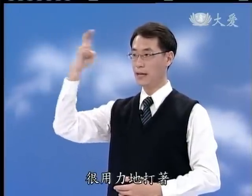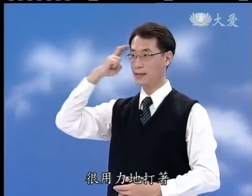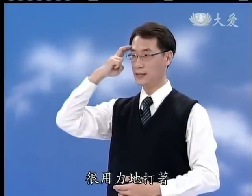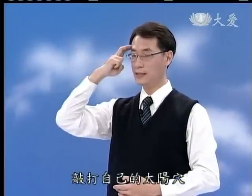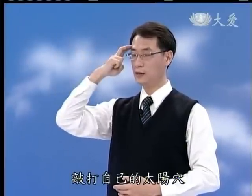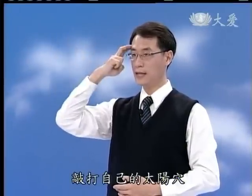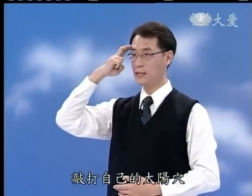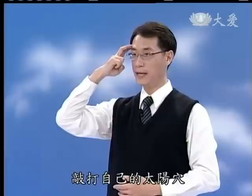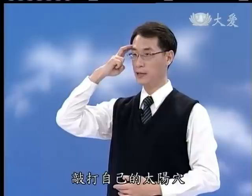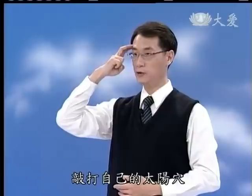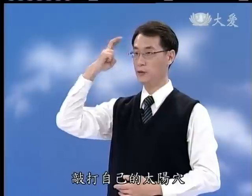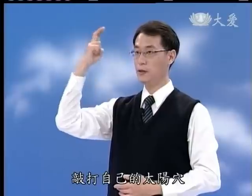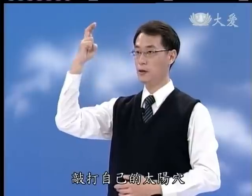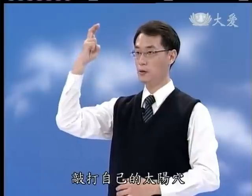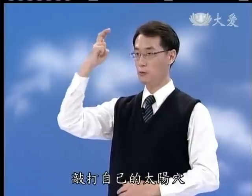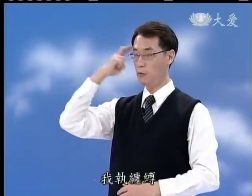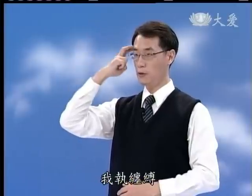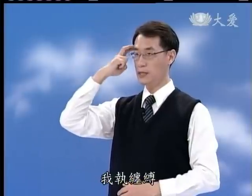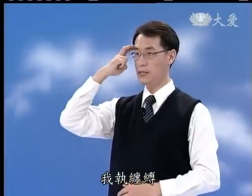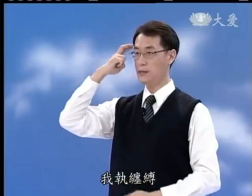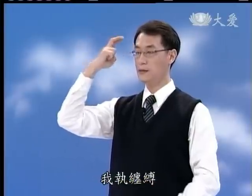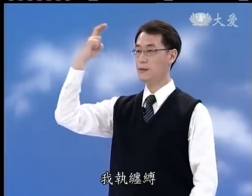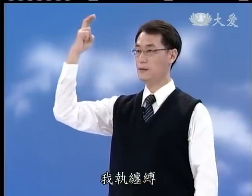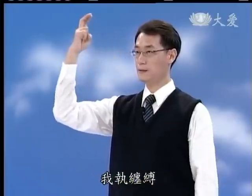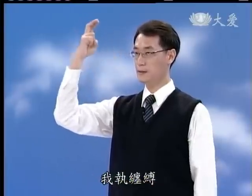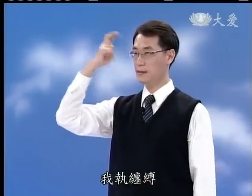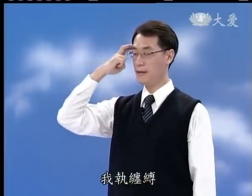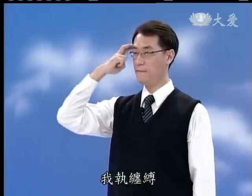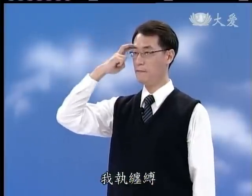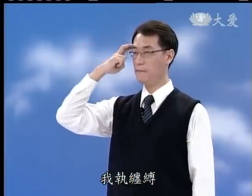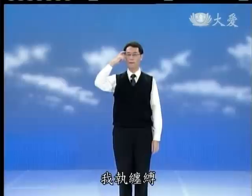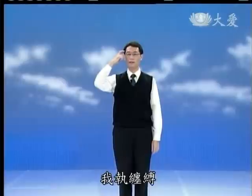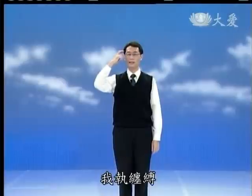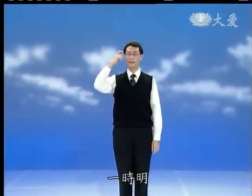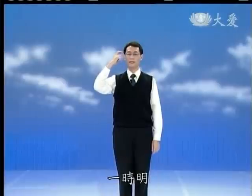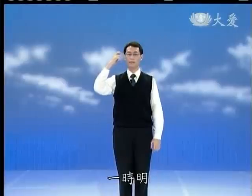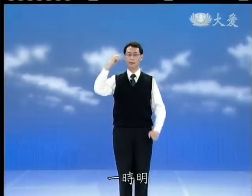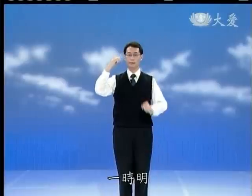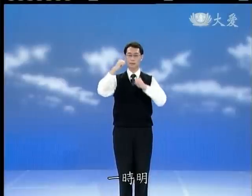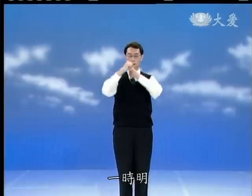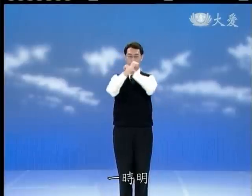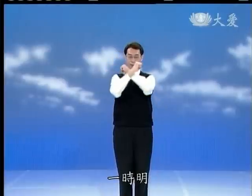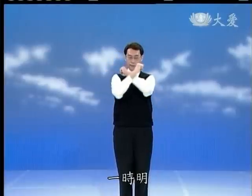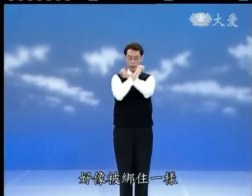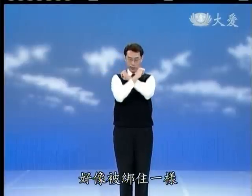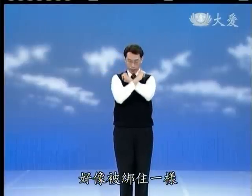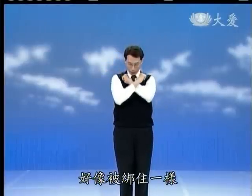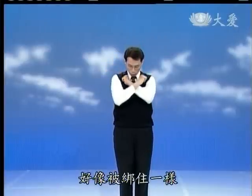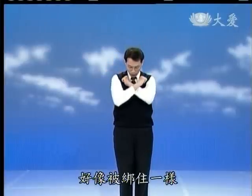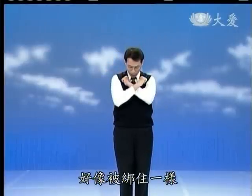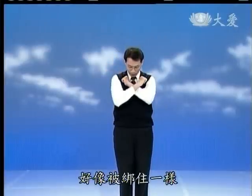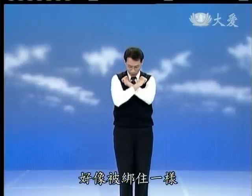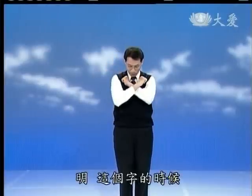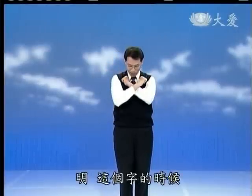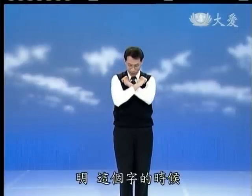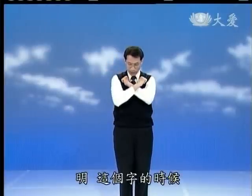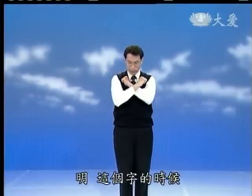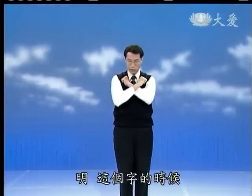打着敲打自己的太阳穴。我执缠缚一时明，好像被绑住一样。明这个字的时